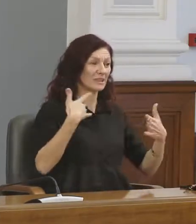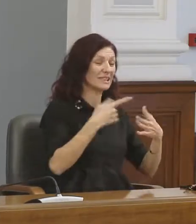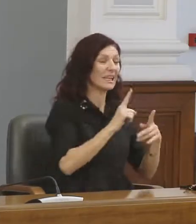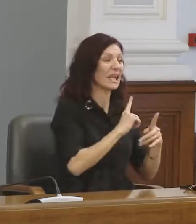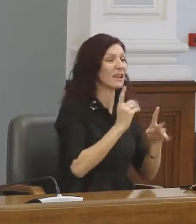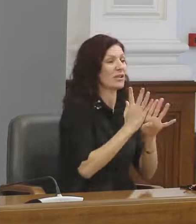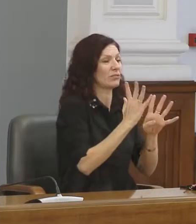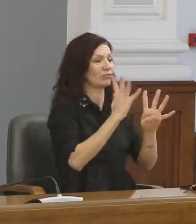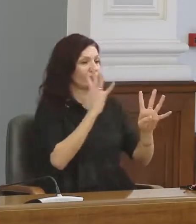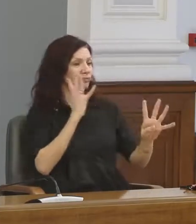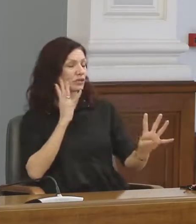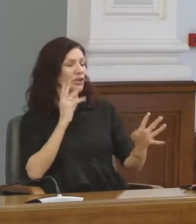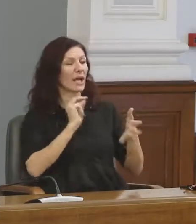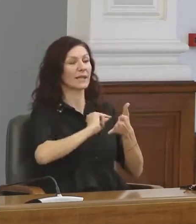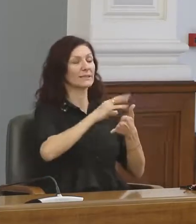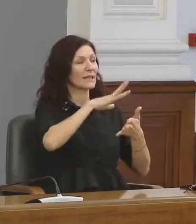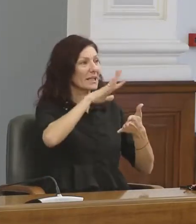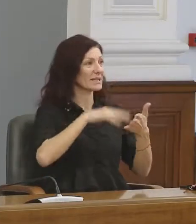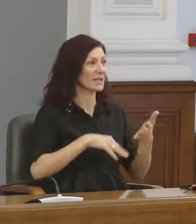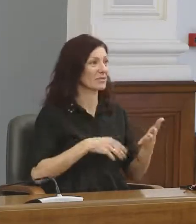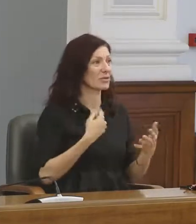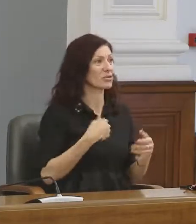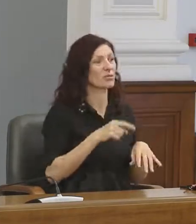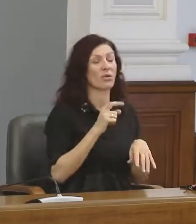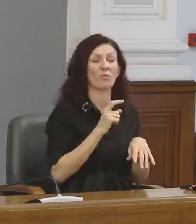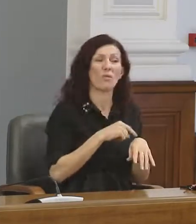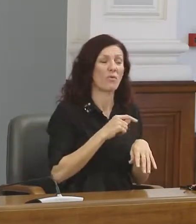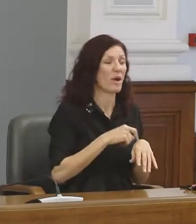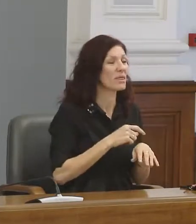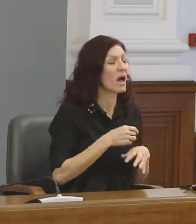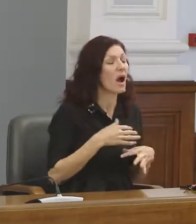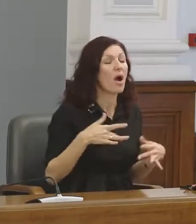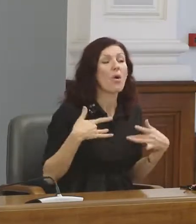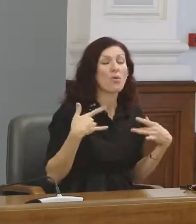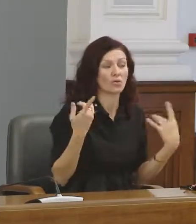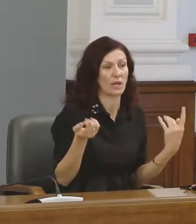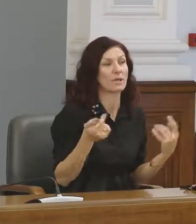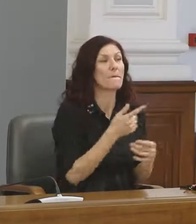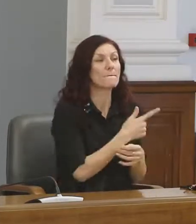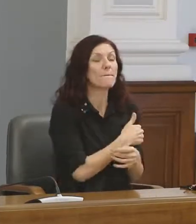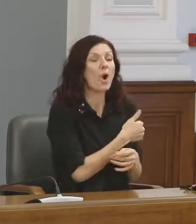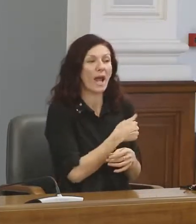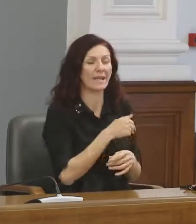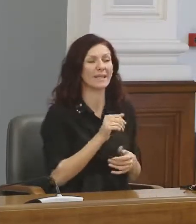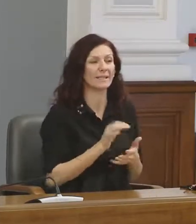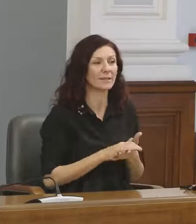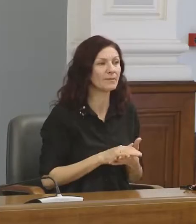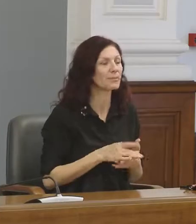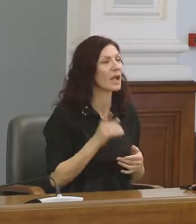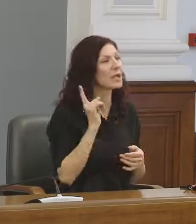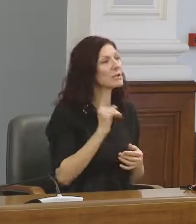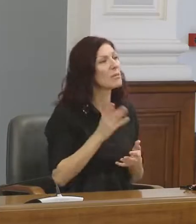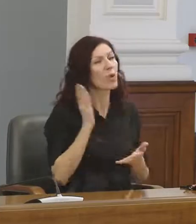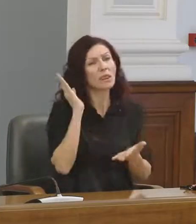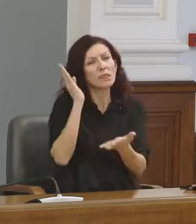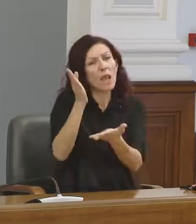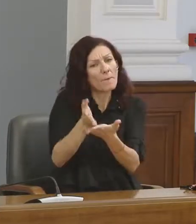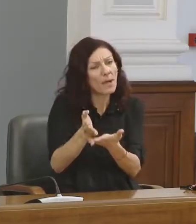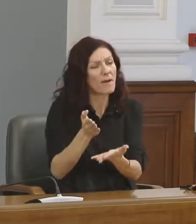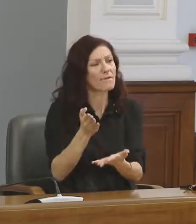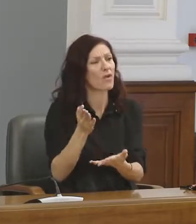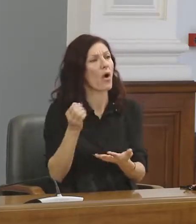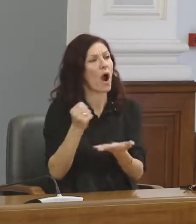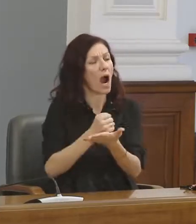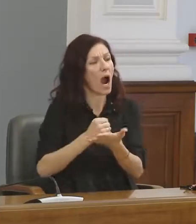за лекарства, защото е нещо страшно по ДКЦ-тата. Нещо страшно е да могат отново да ходят в аптеката и с